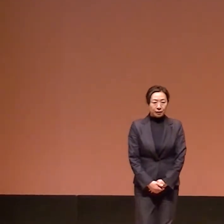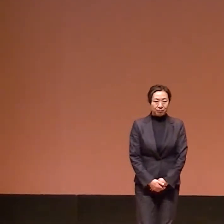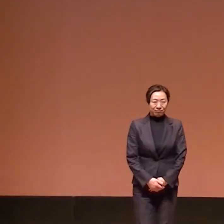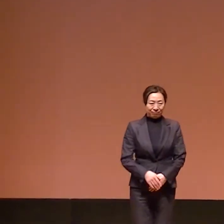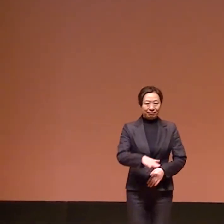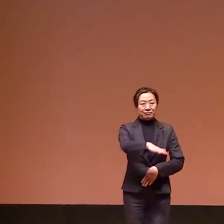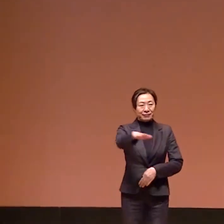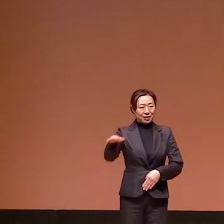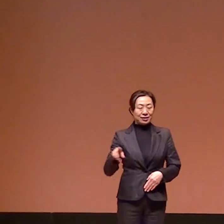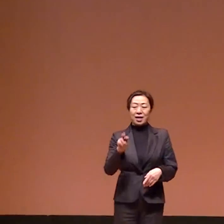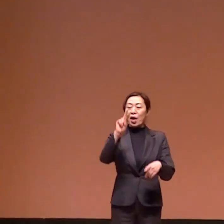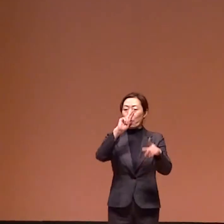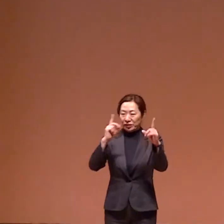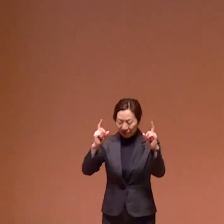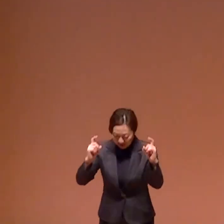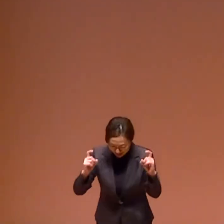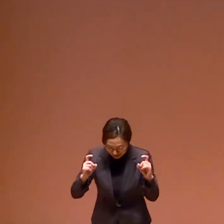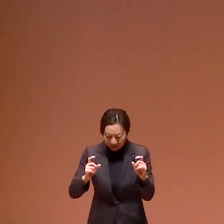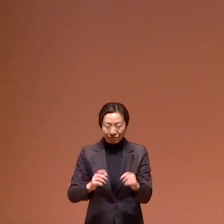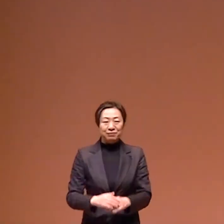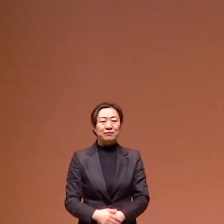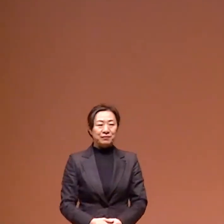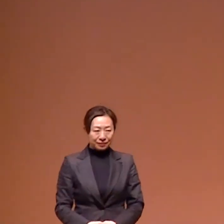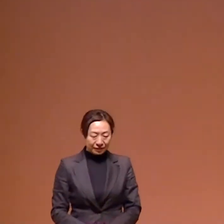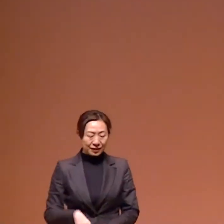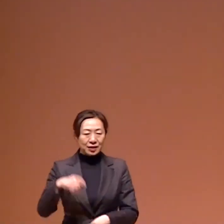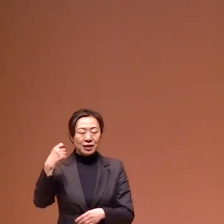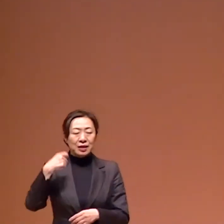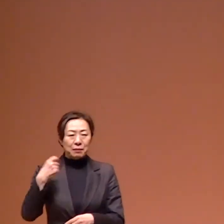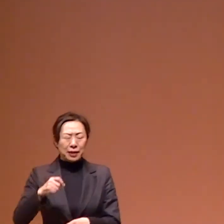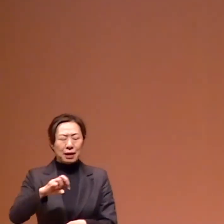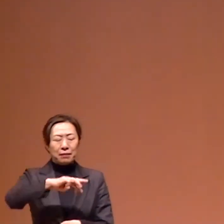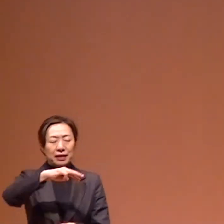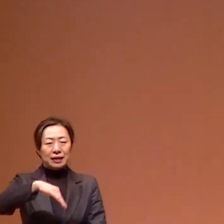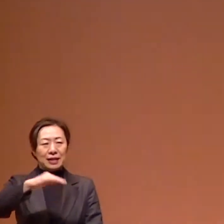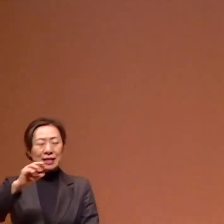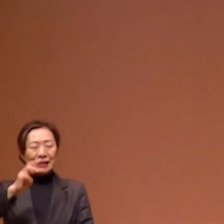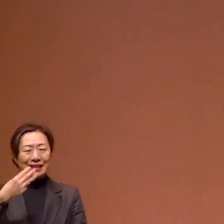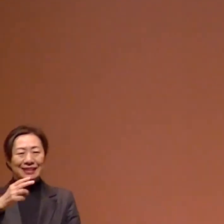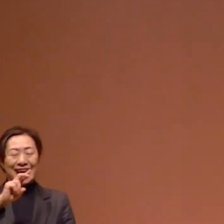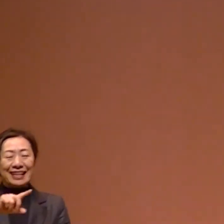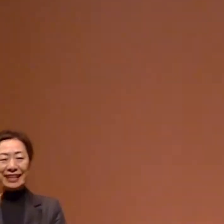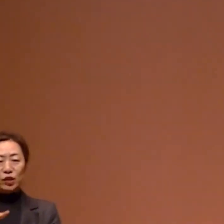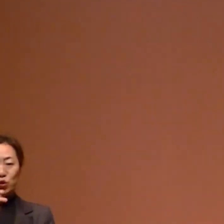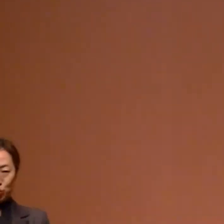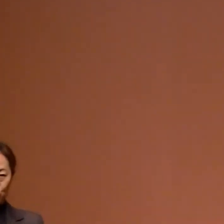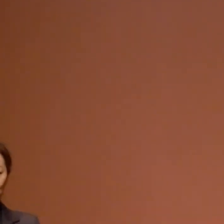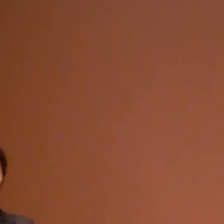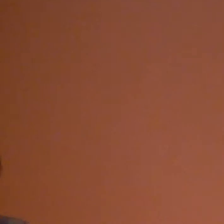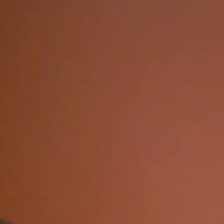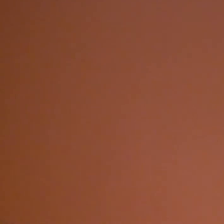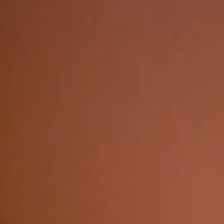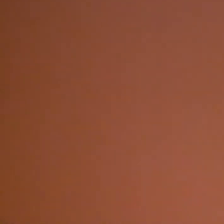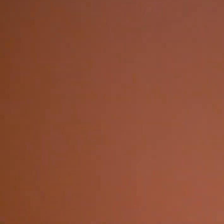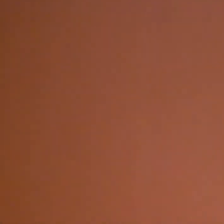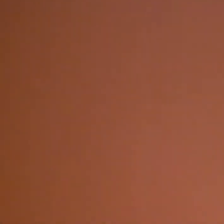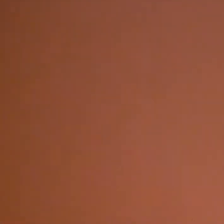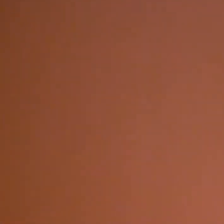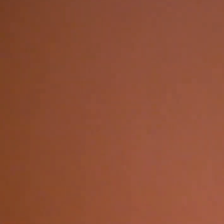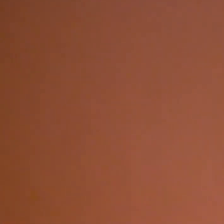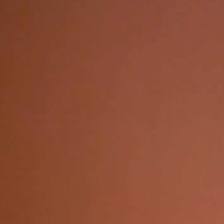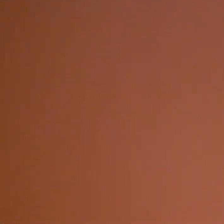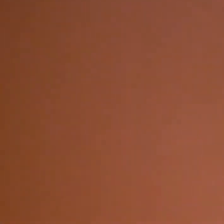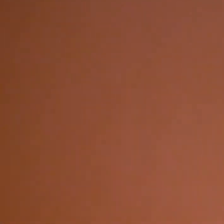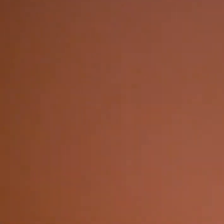皆さん、こんにちは。南三陸、宇多津から来ました、阿